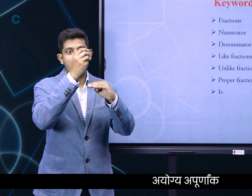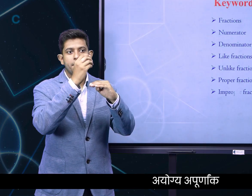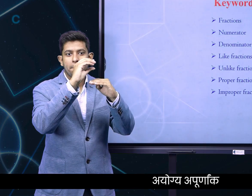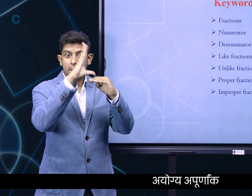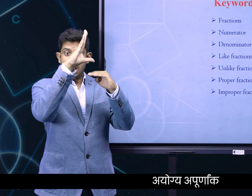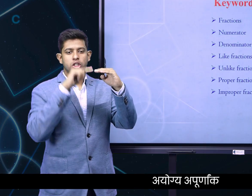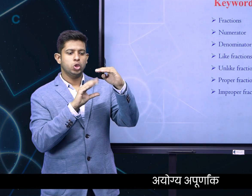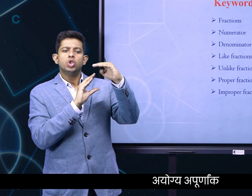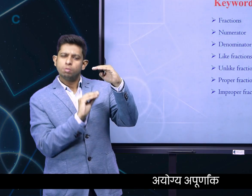अयोग्य अपूर्णांक,